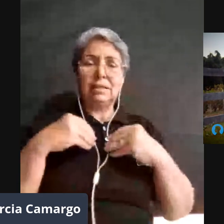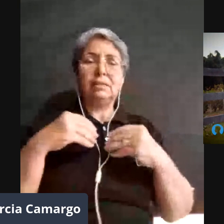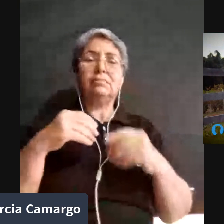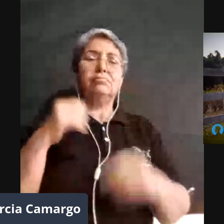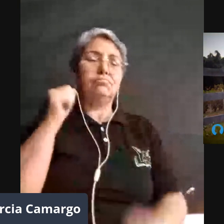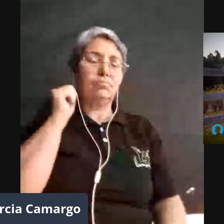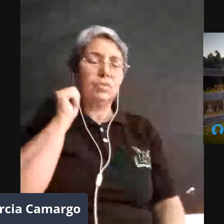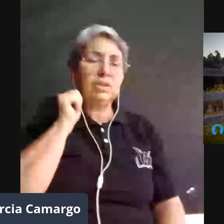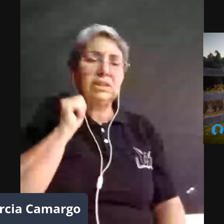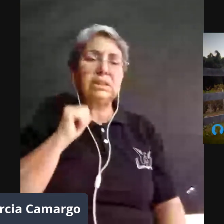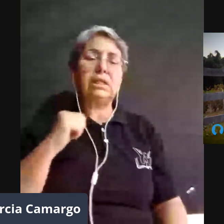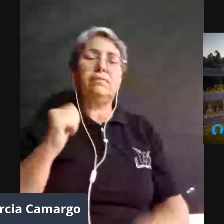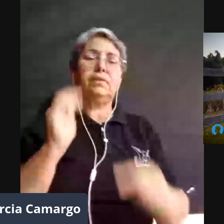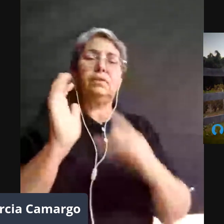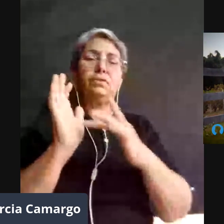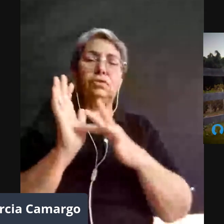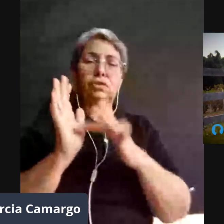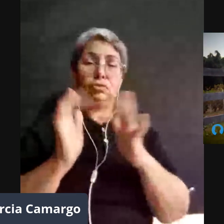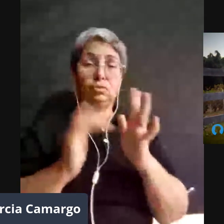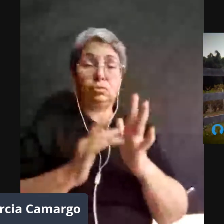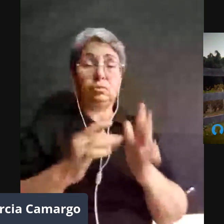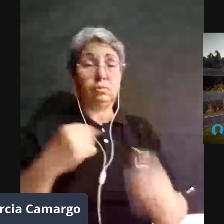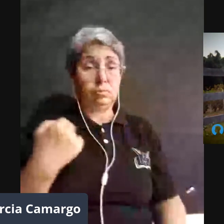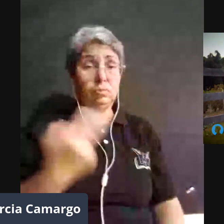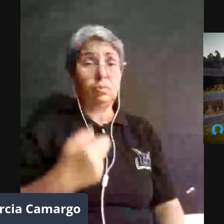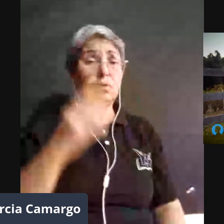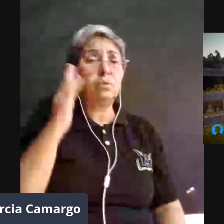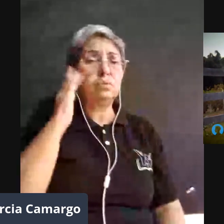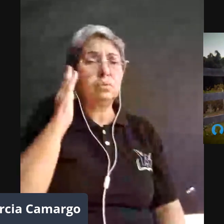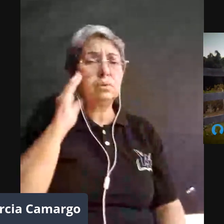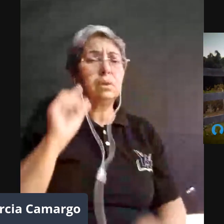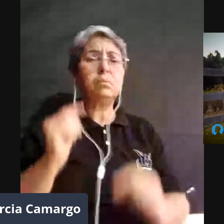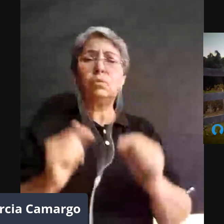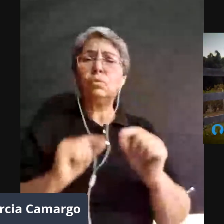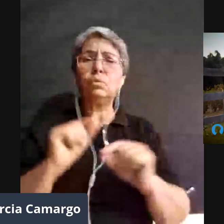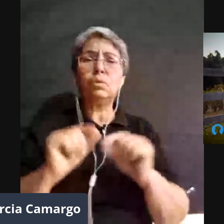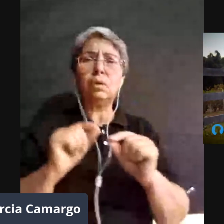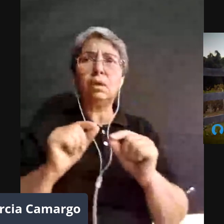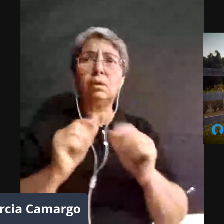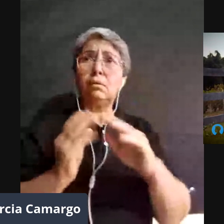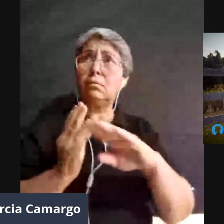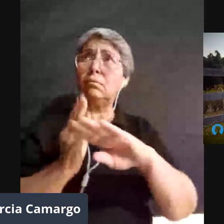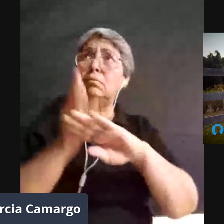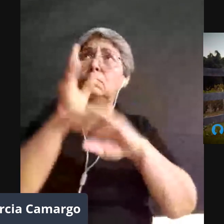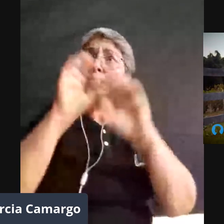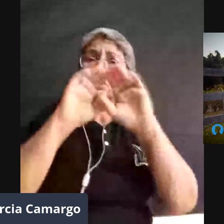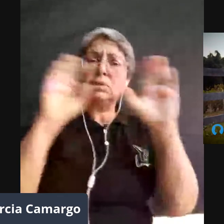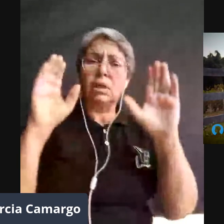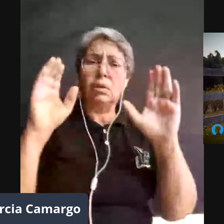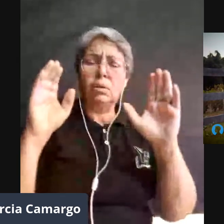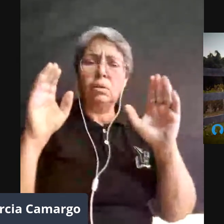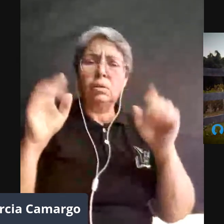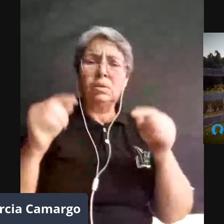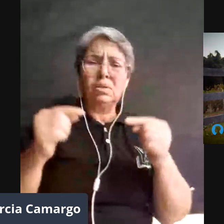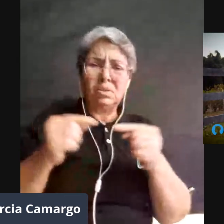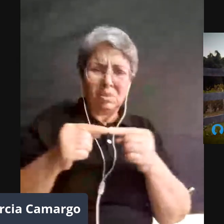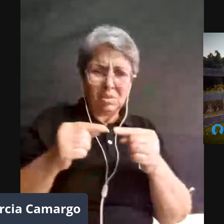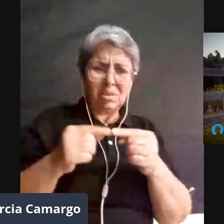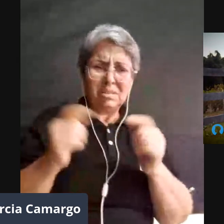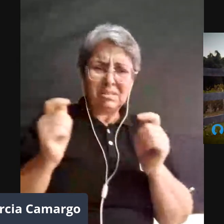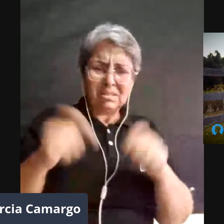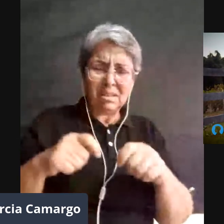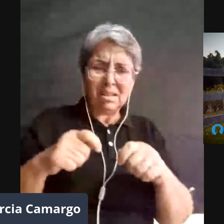sabemos que não pode entrar no reino do céu coisa alguma contaminada, nem aquele que pratica abominação